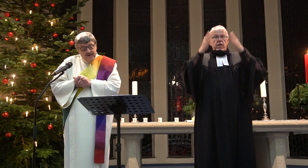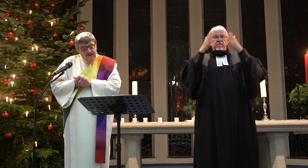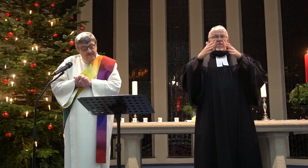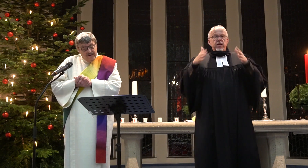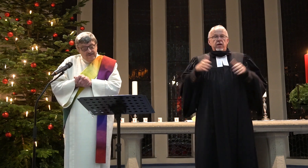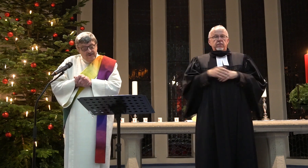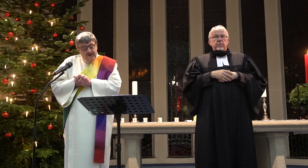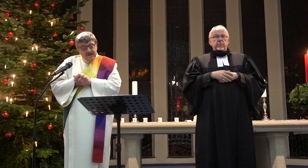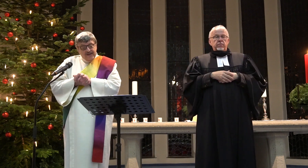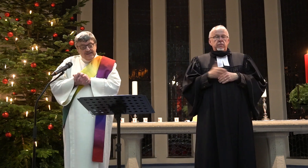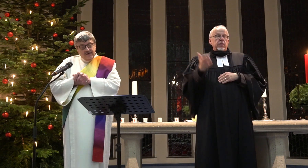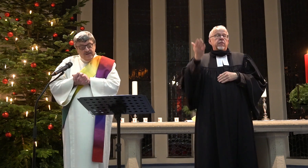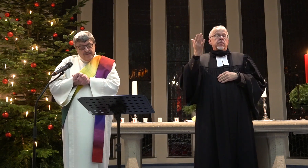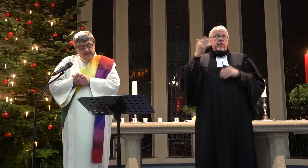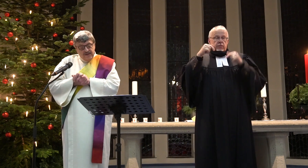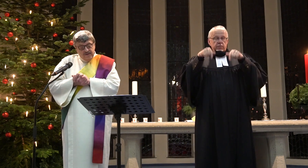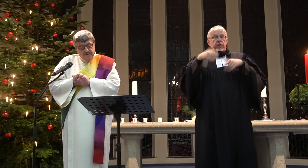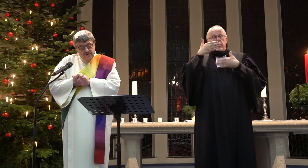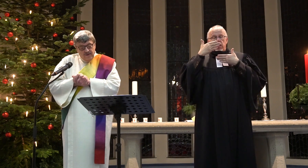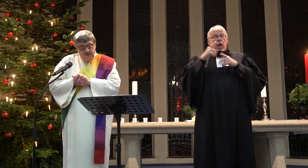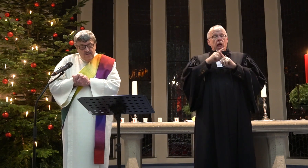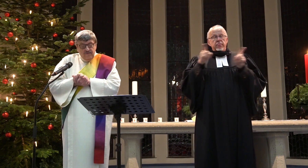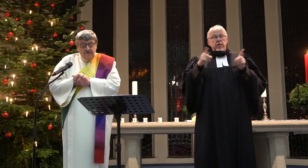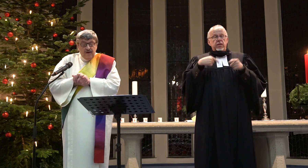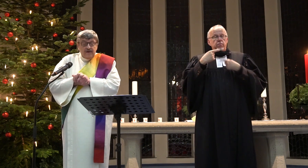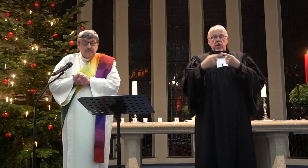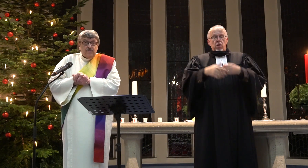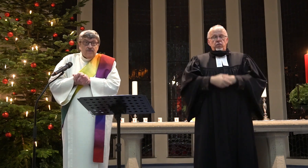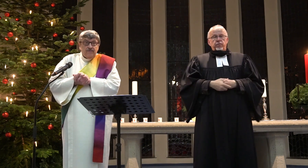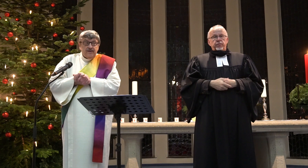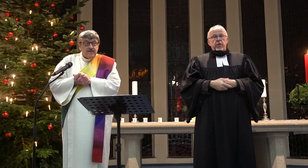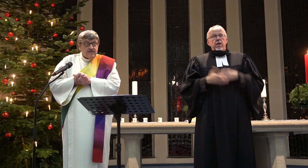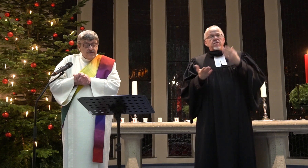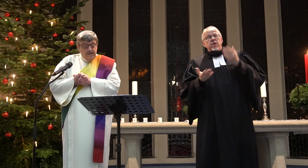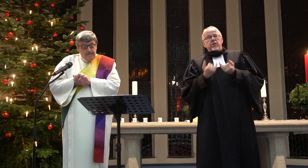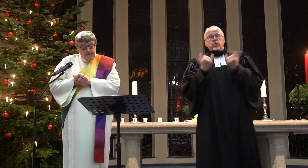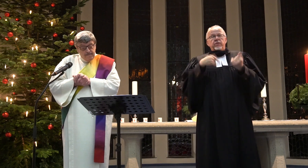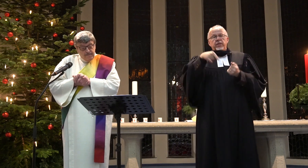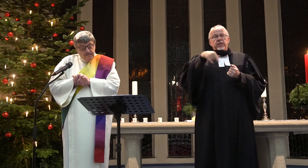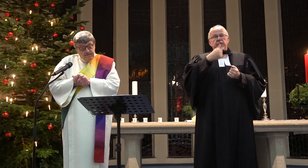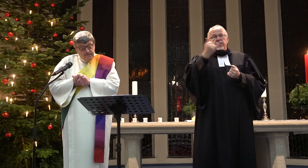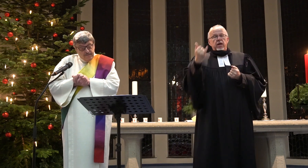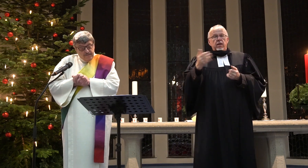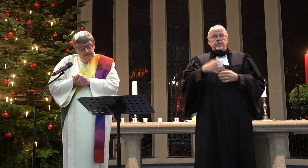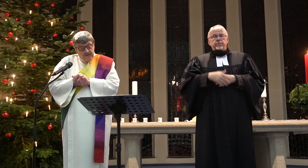Weihnachten wäre vielleicht ganz anders passiert, vielleicht so wie dieses Jahr.